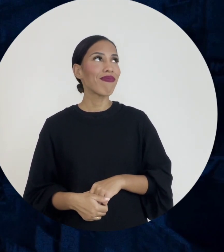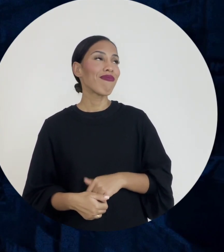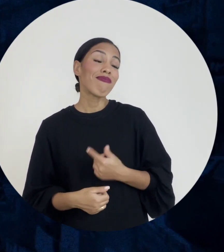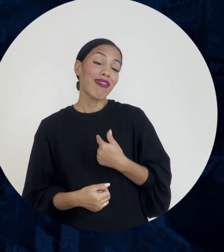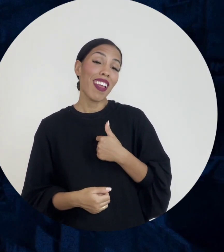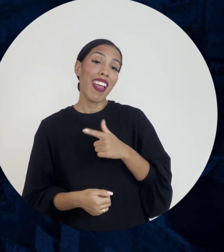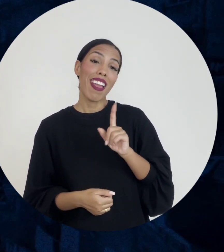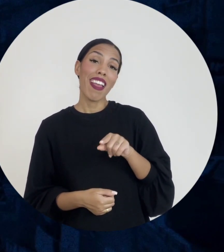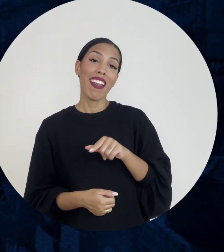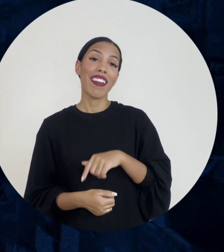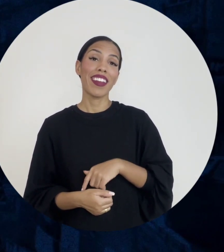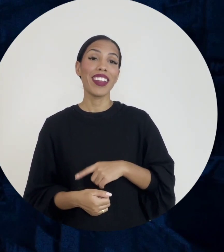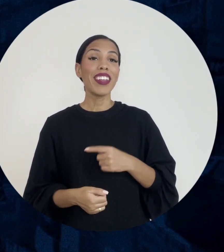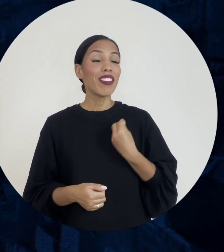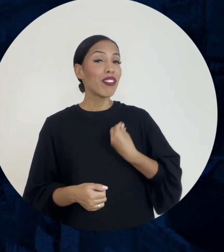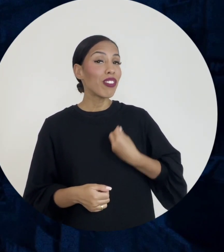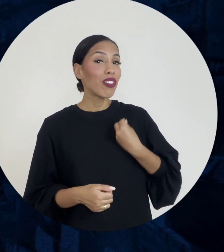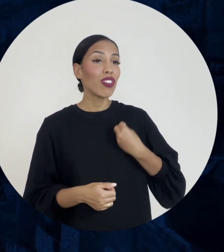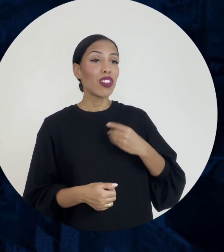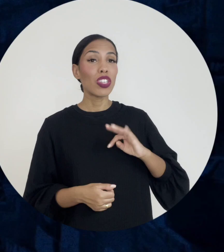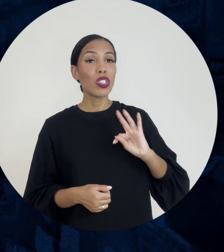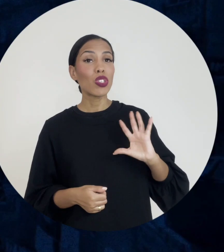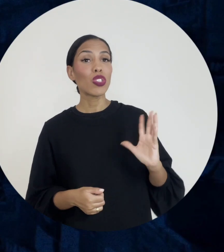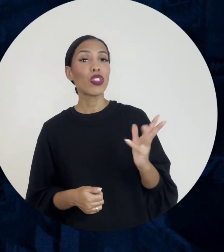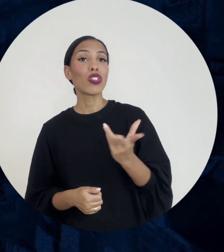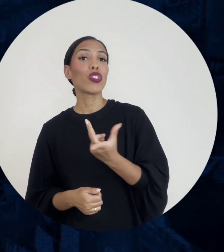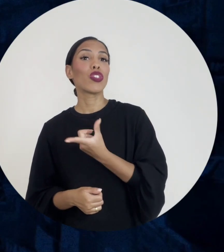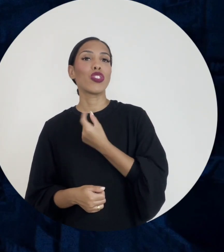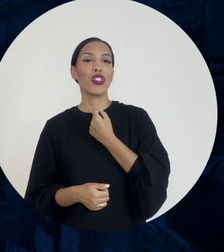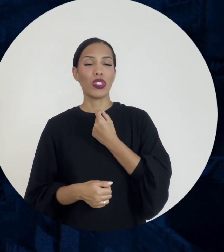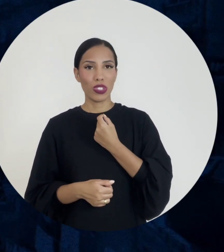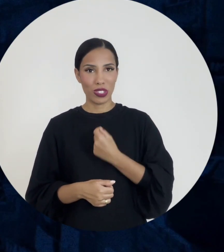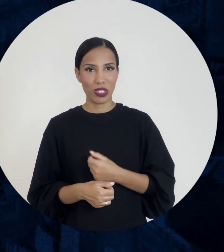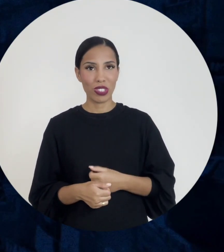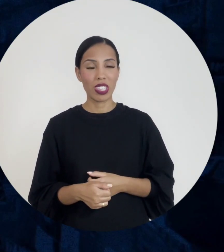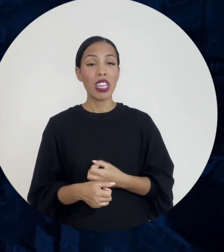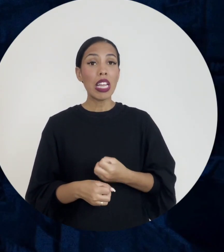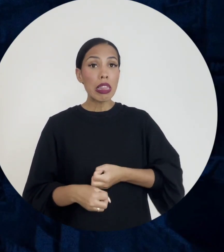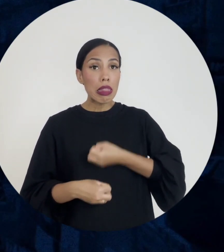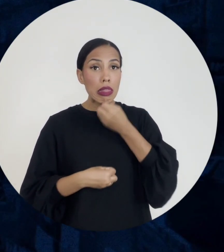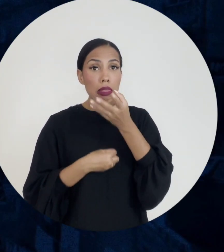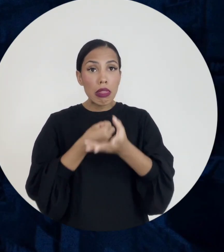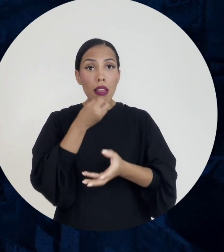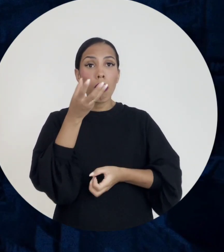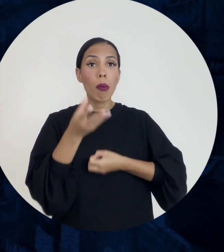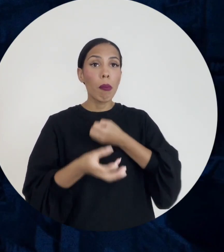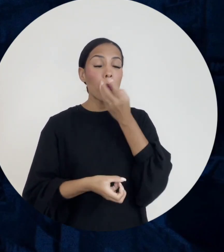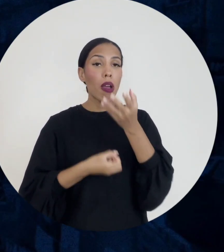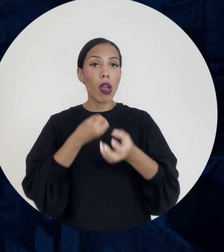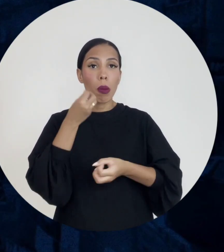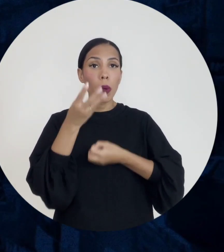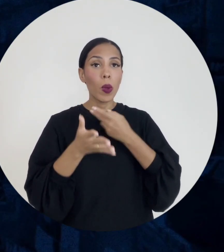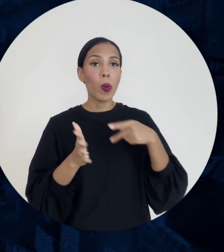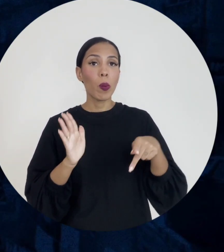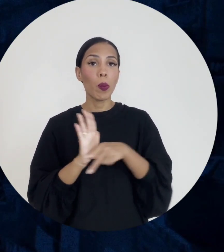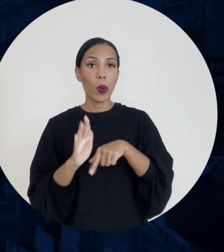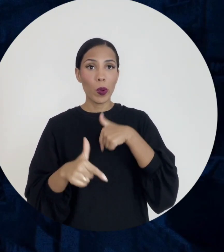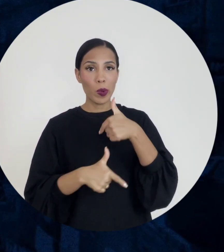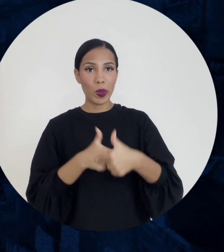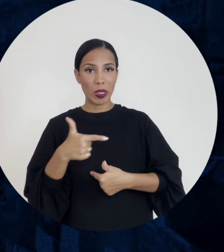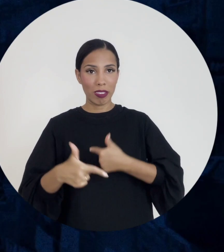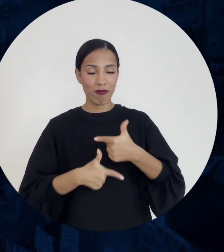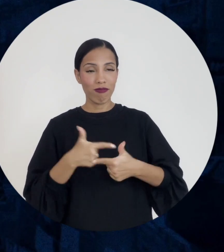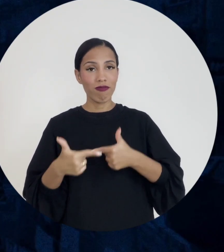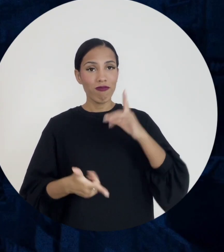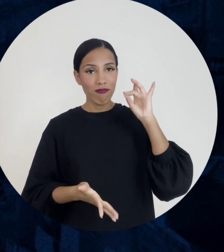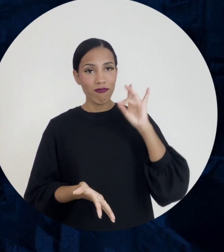dando esses depoimentos, né, desse trabalho mesmo, que na verdade iniciou dentro da capela, né? Eu digo que a Capela